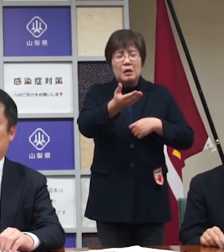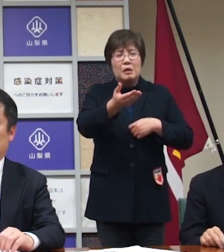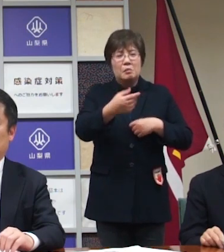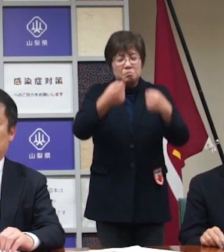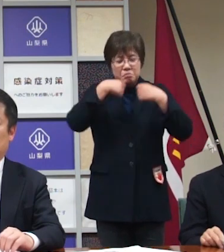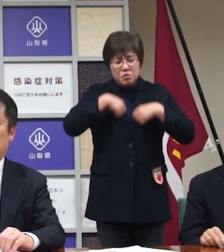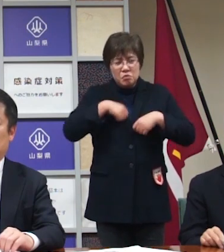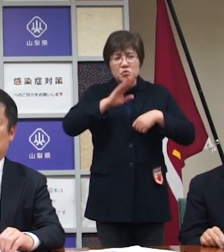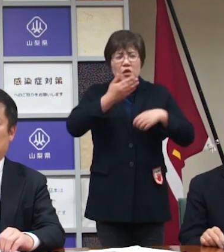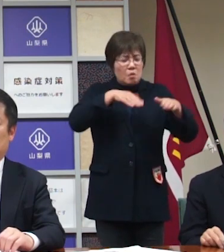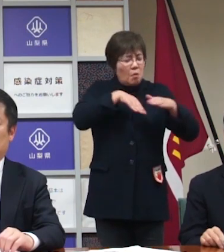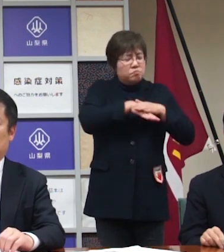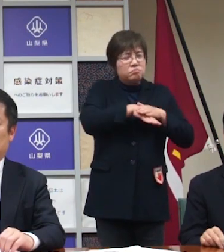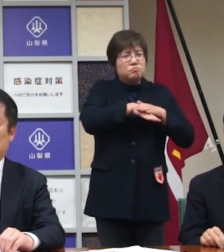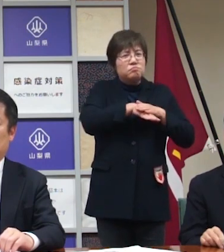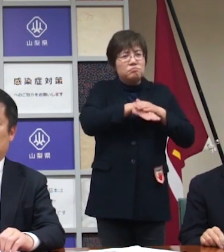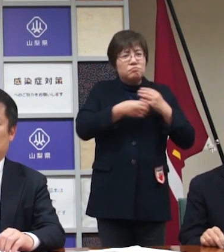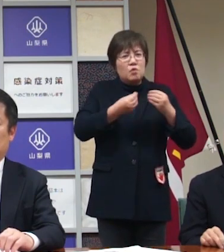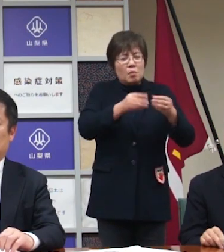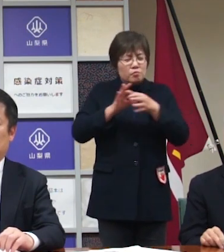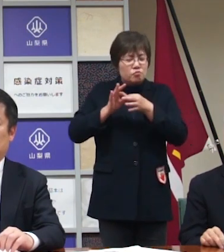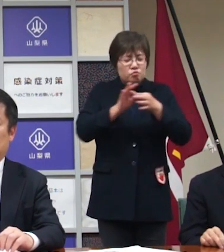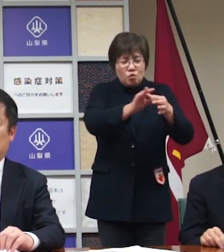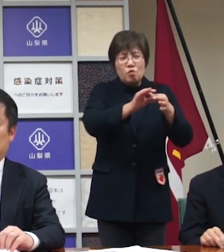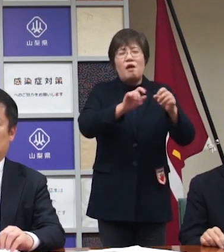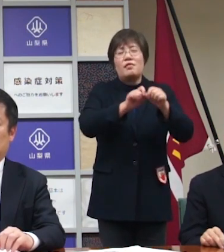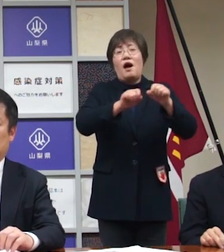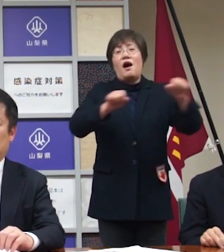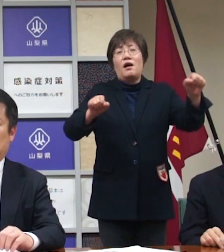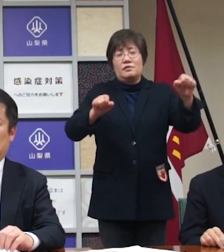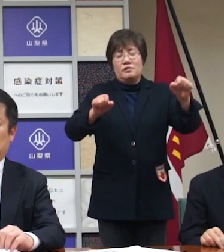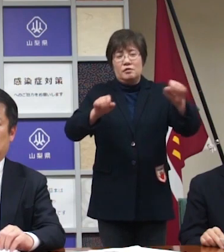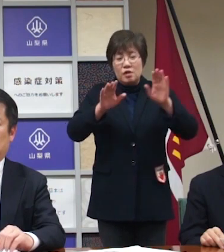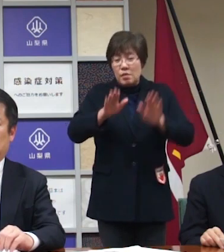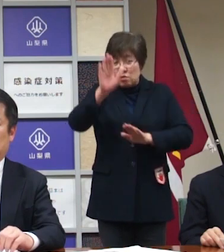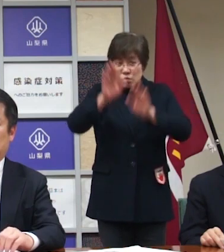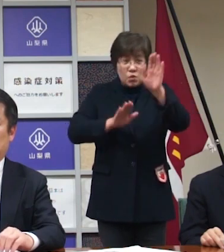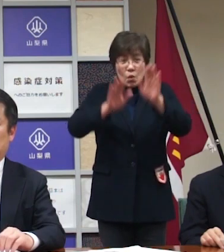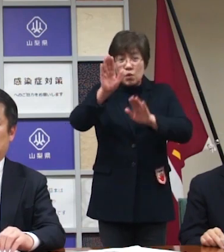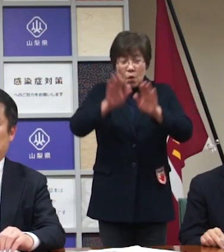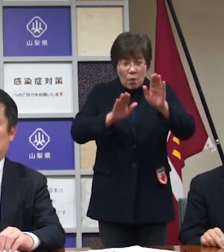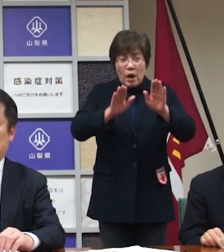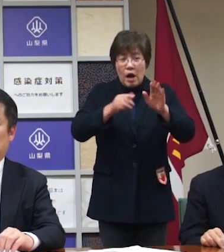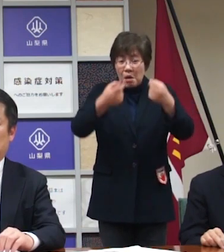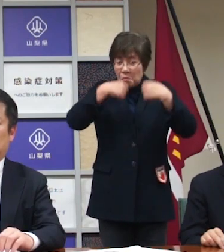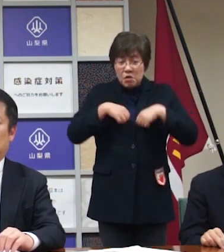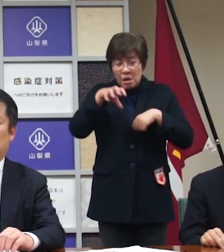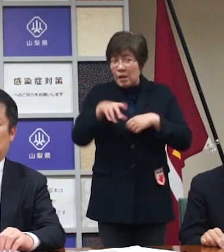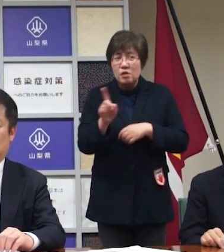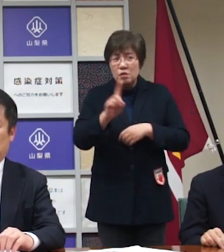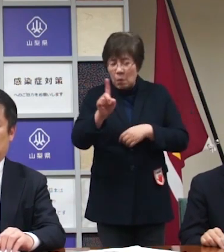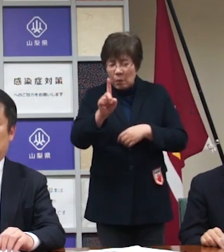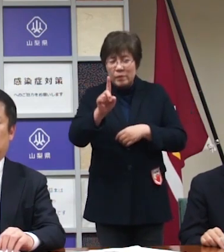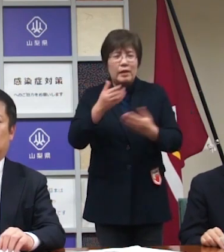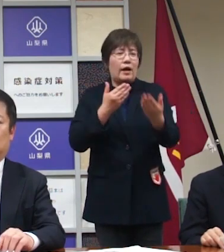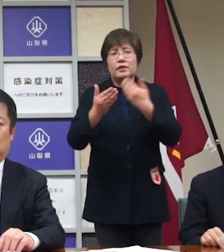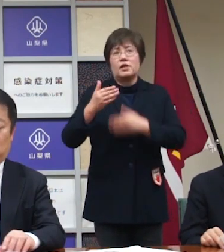から、今の状況の中では同定することは困難だと思います